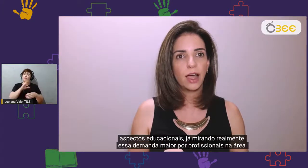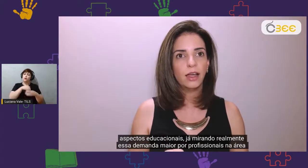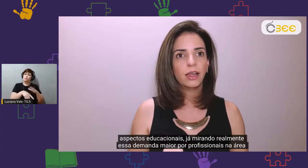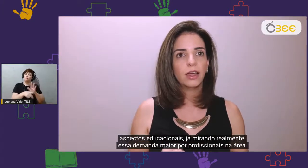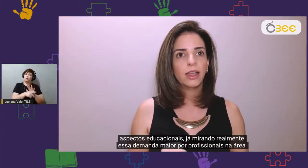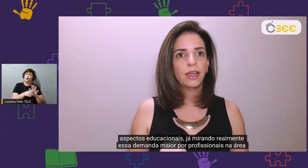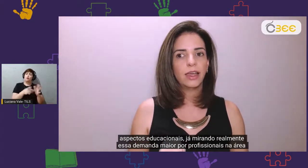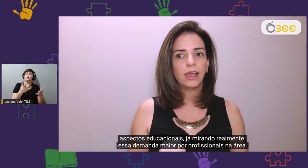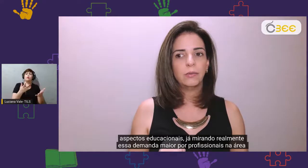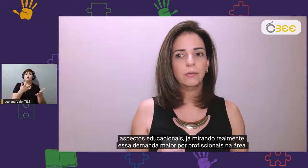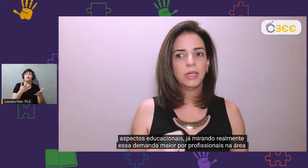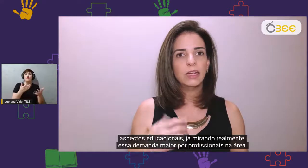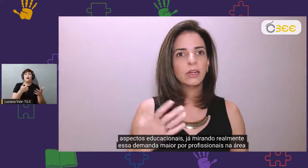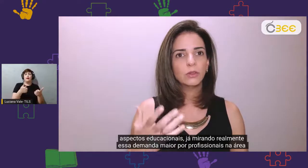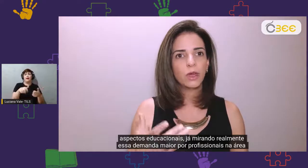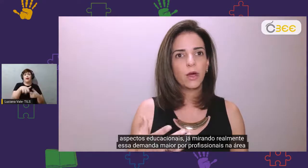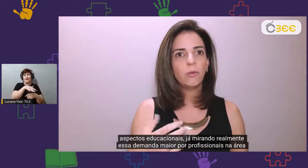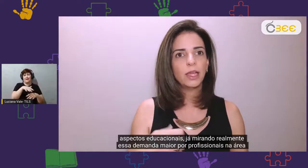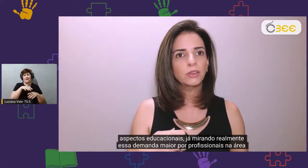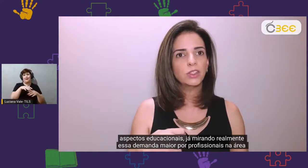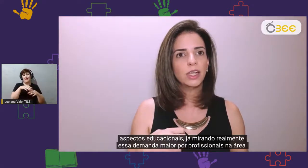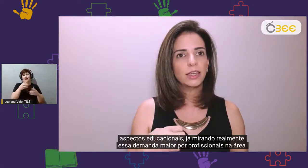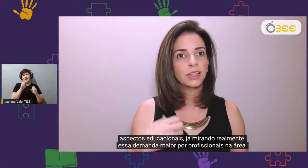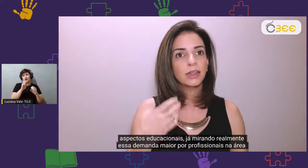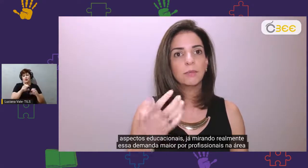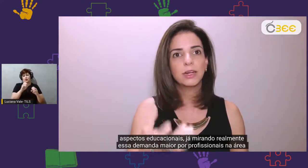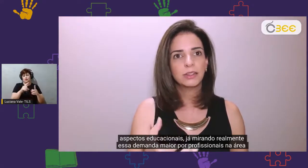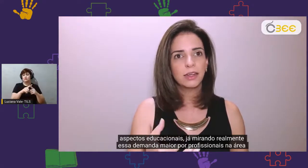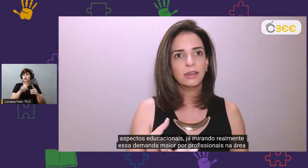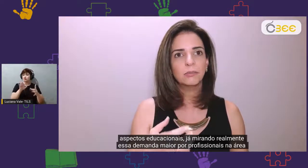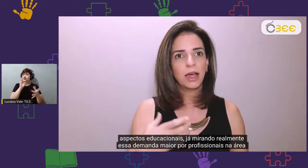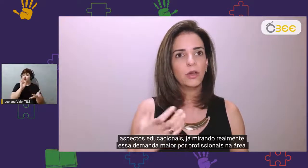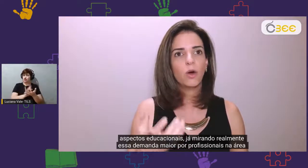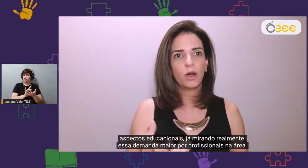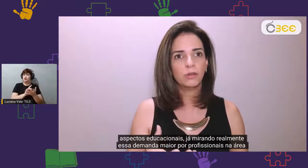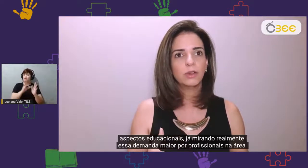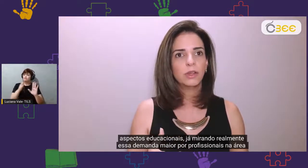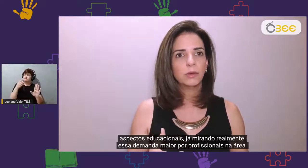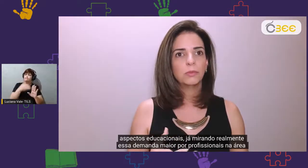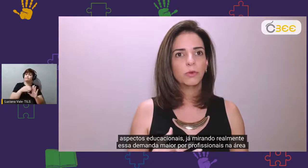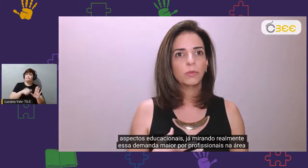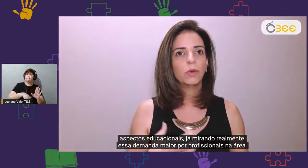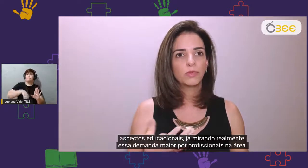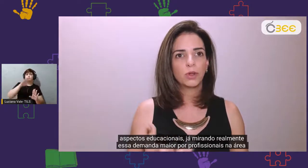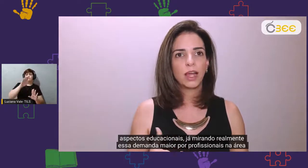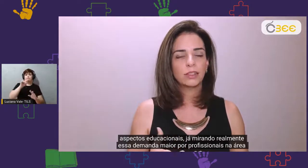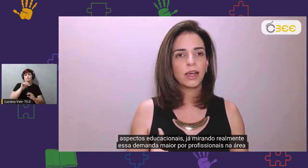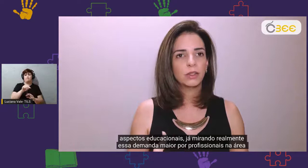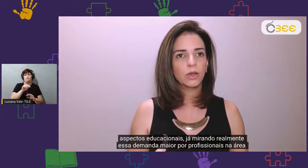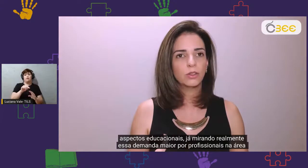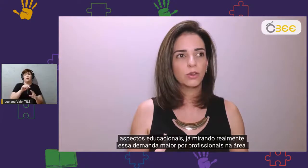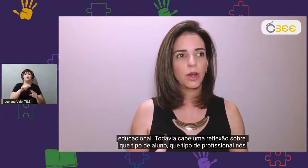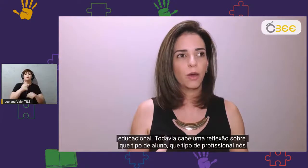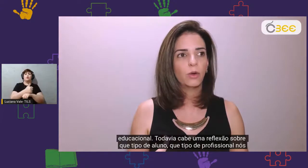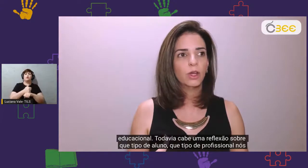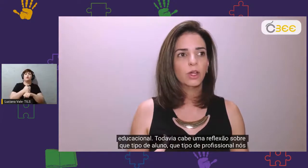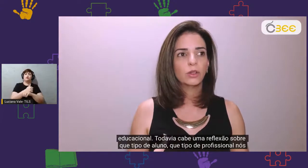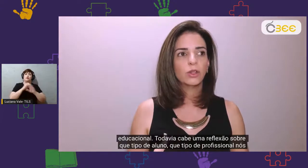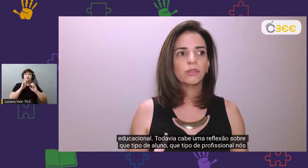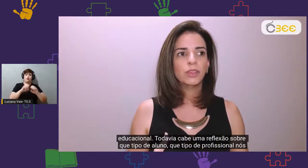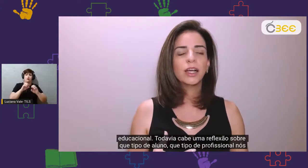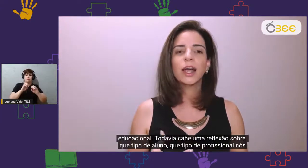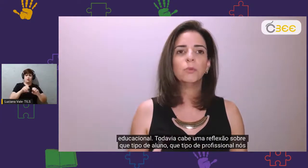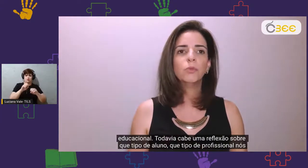educacionais, já mirando realmente essa demanda maior por profissionais na área